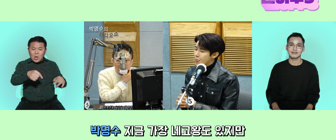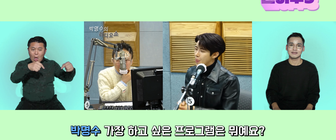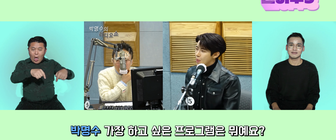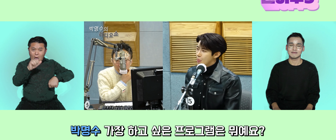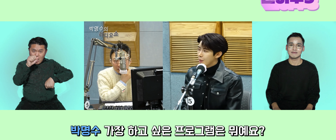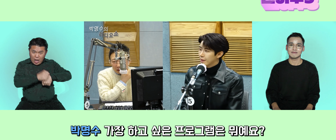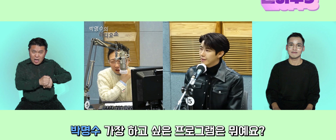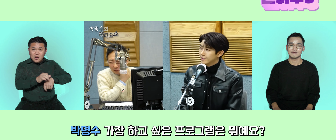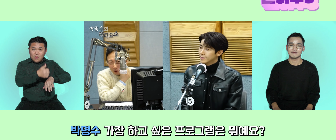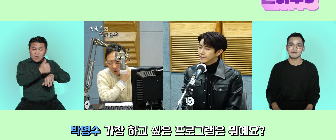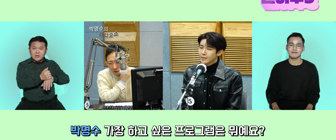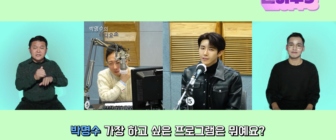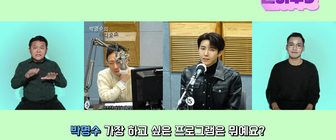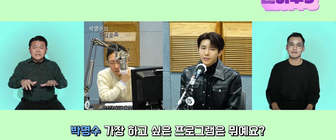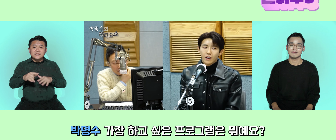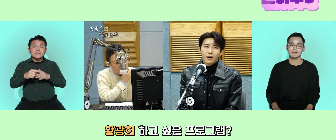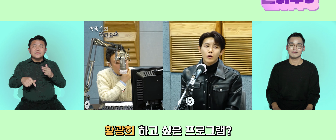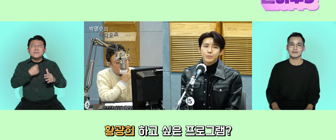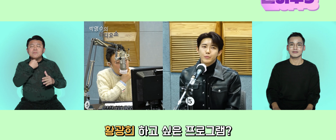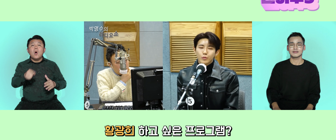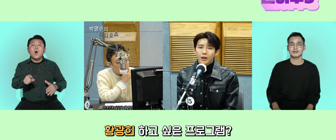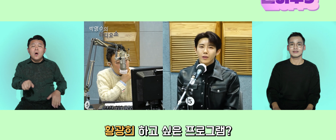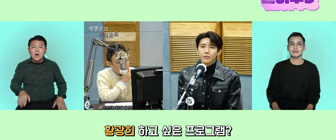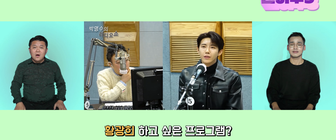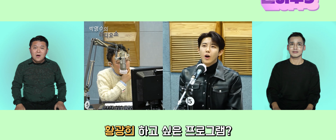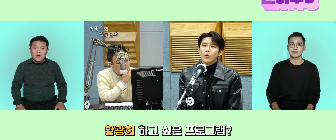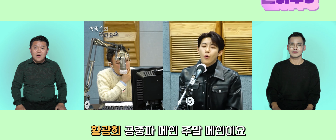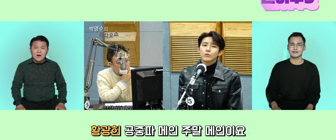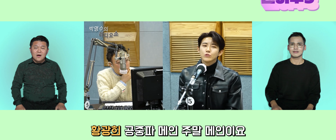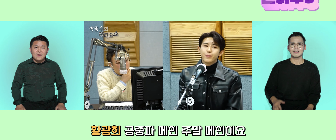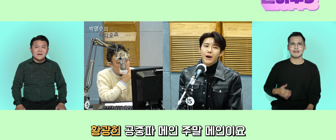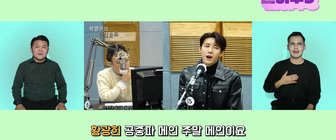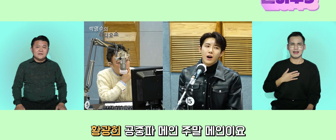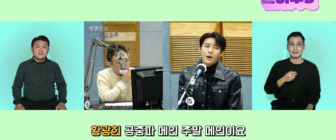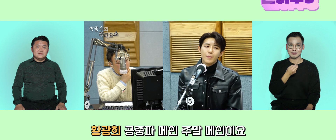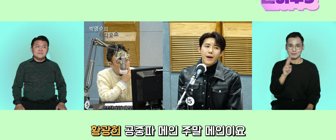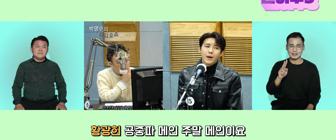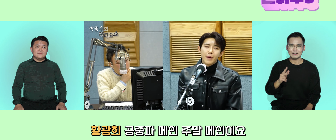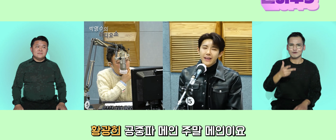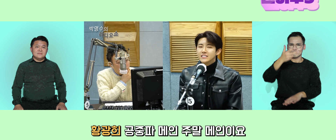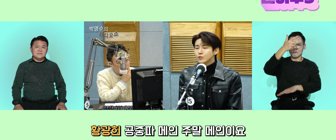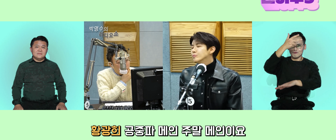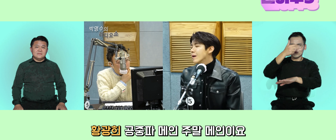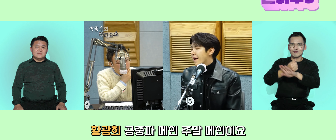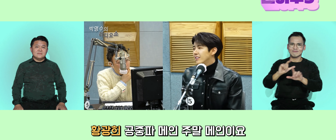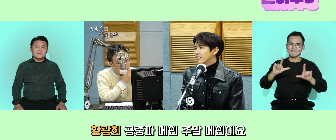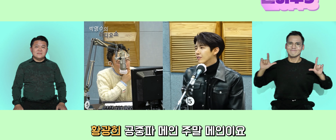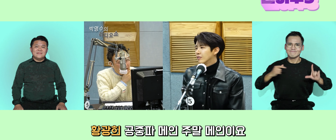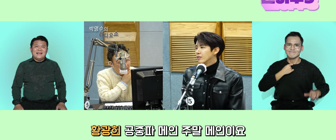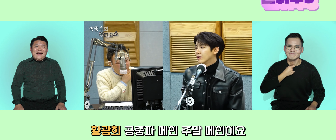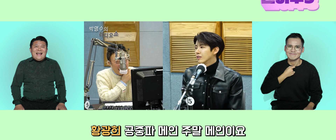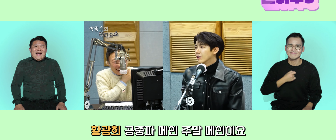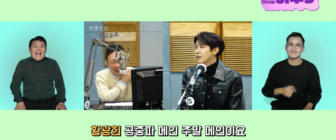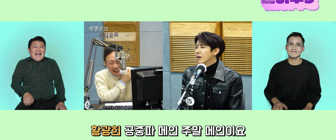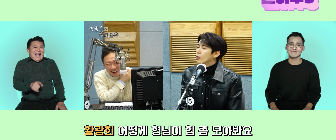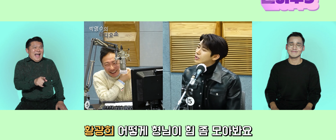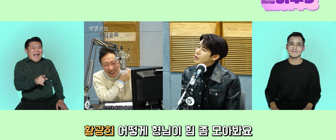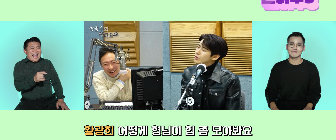가장 하고 싶은 프로그램은 뭐예요? 하고 싶은 프로그램? 예. 공중파 메인 주말 메인이요.